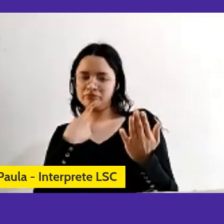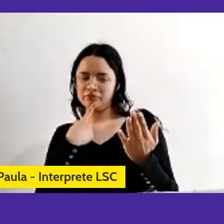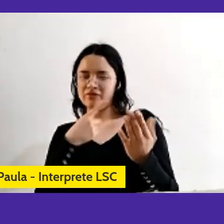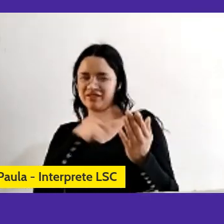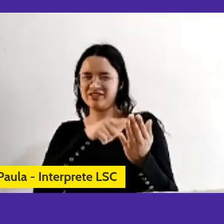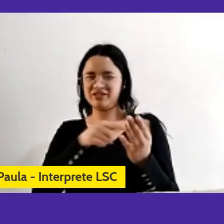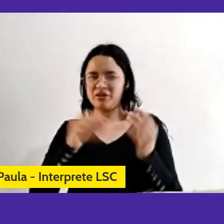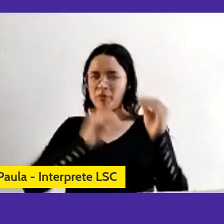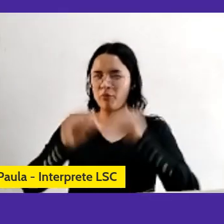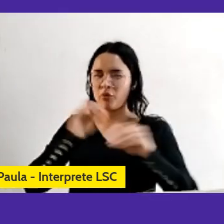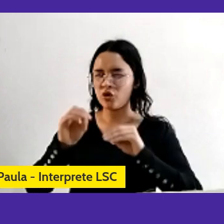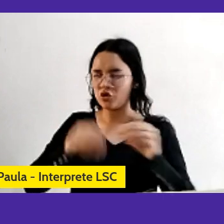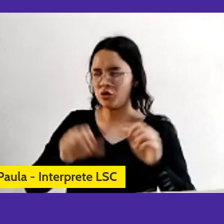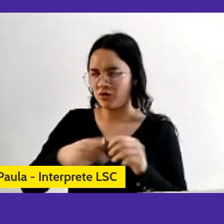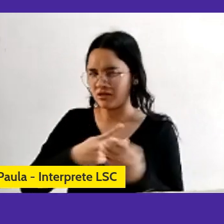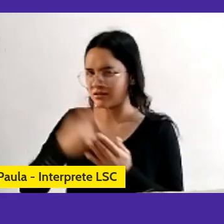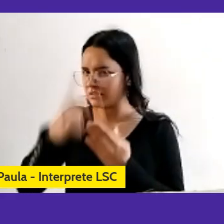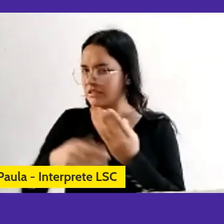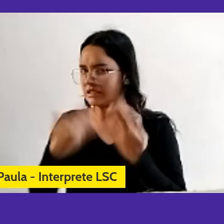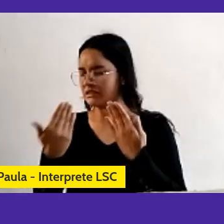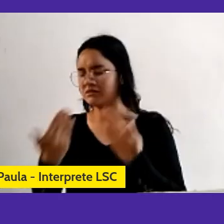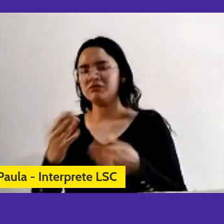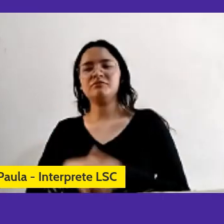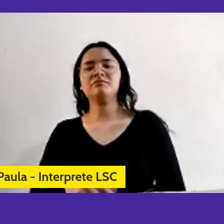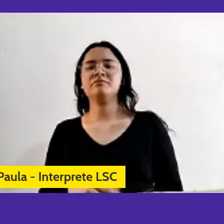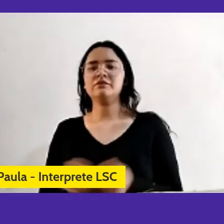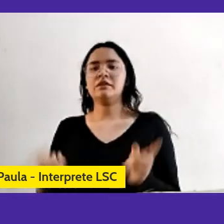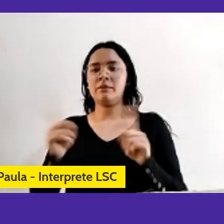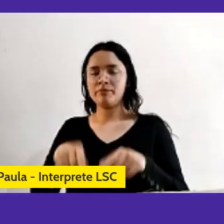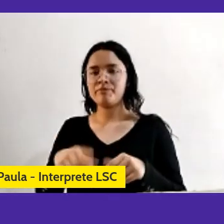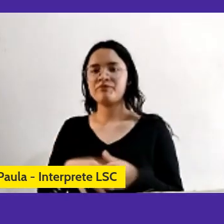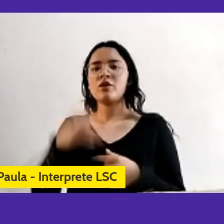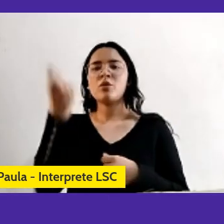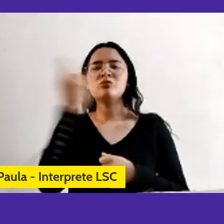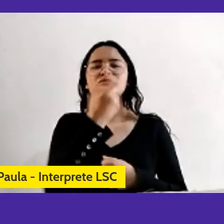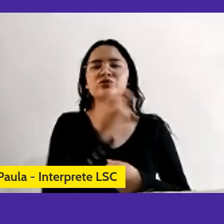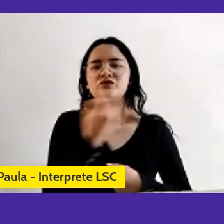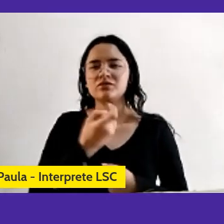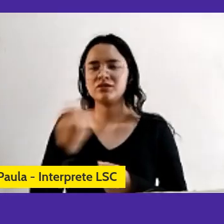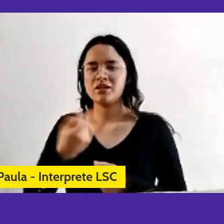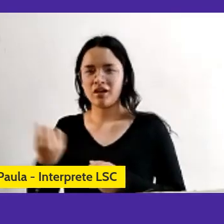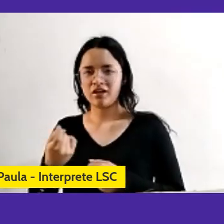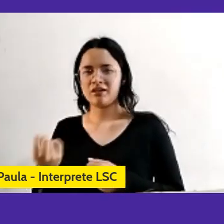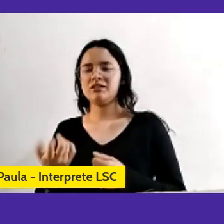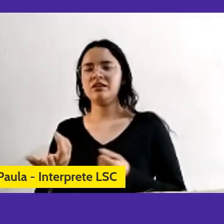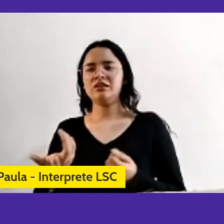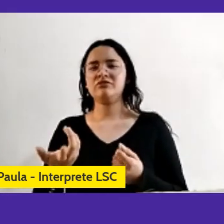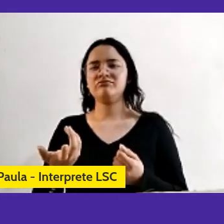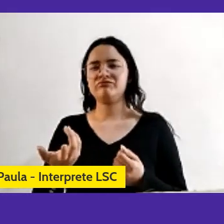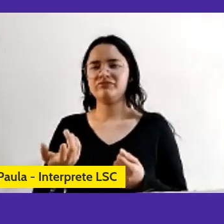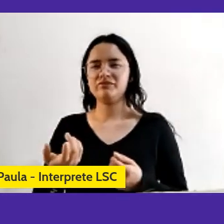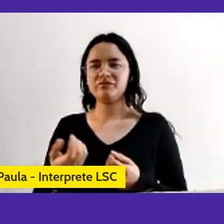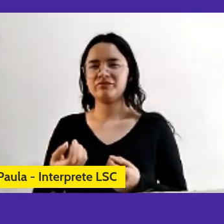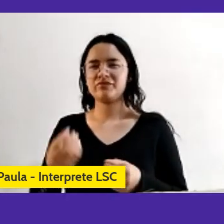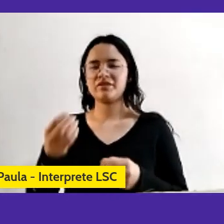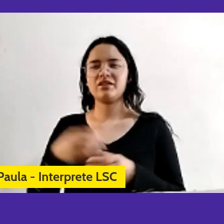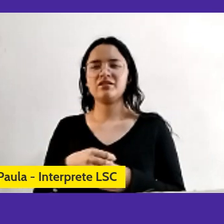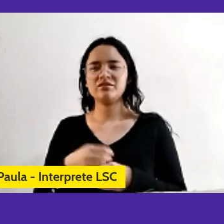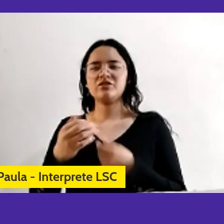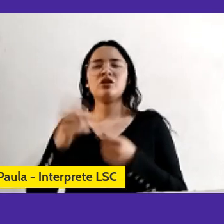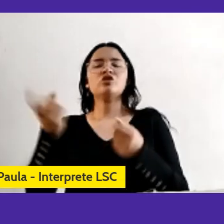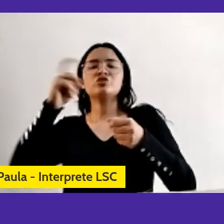¿no? Más que nada también en la búsqueda de fondos para aplicar a incentivos fiscales o